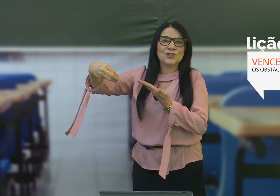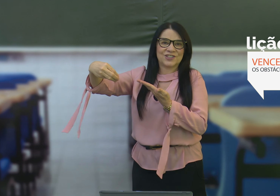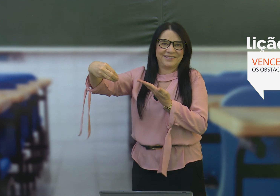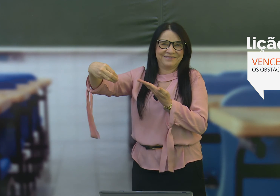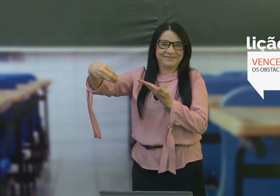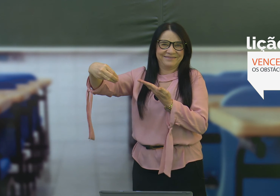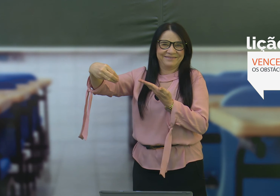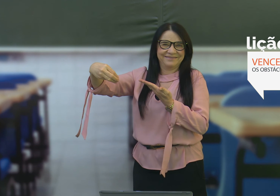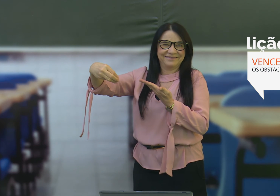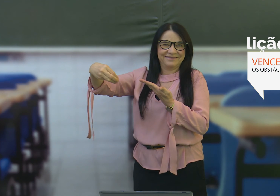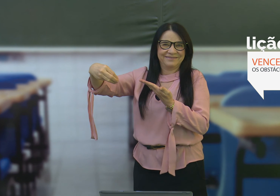filhos.